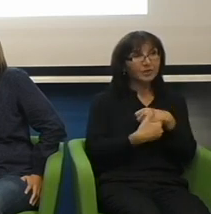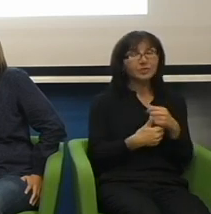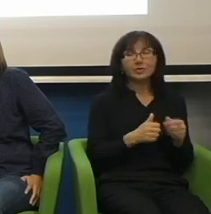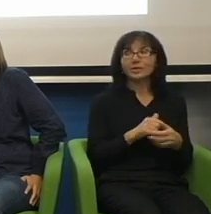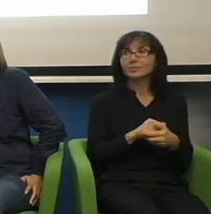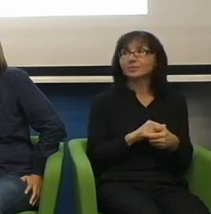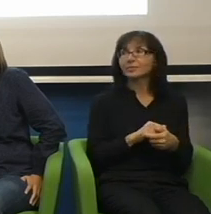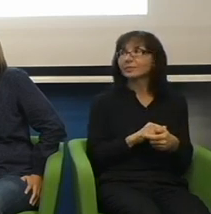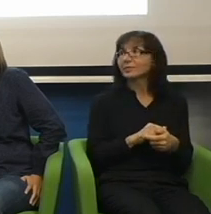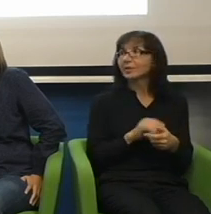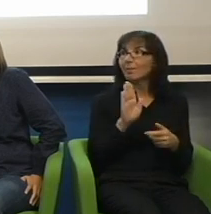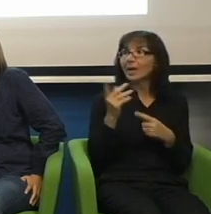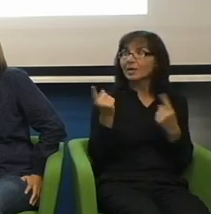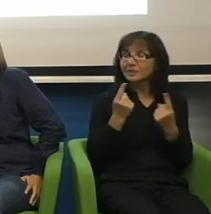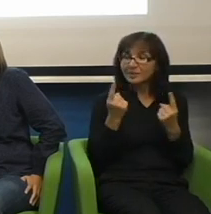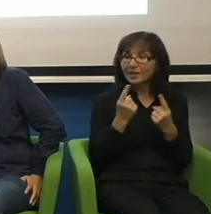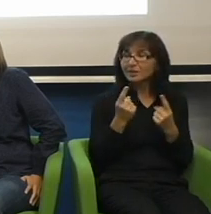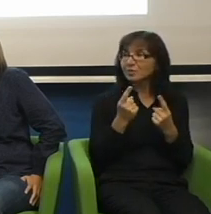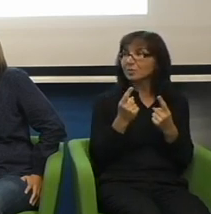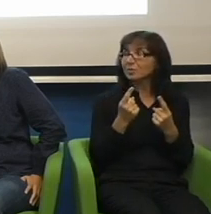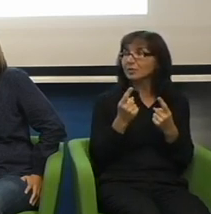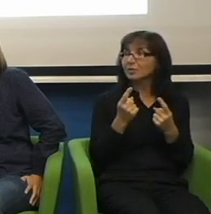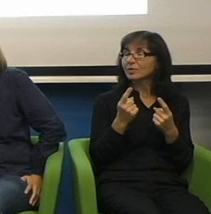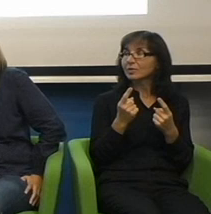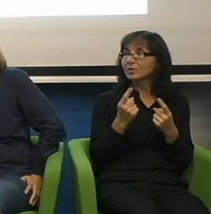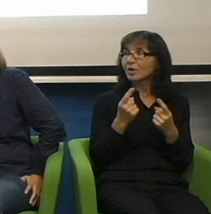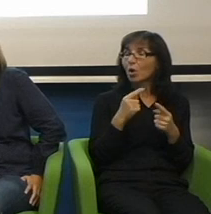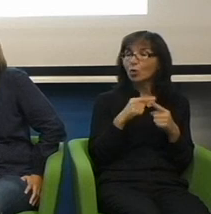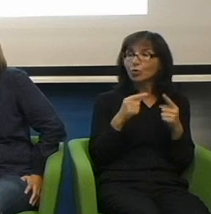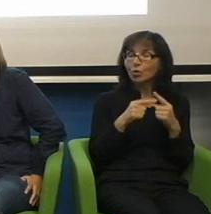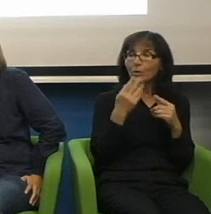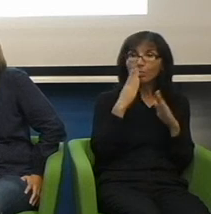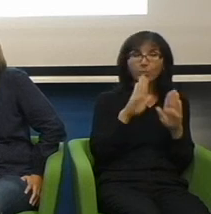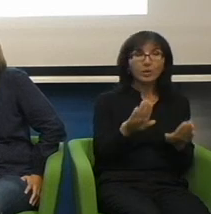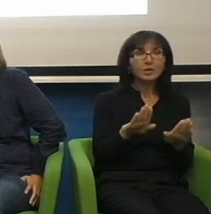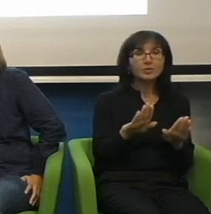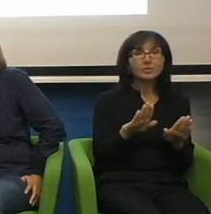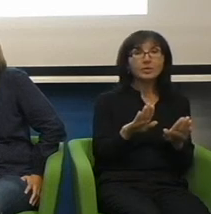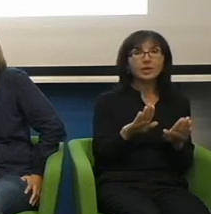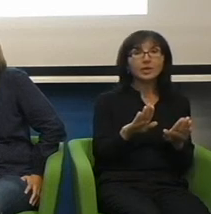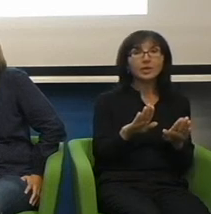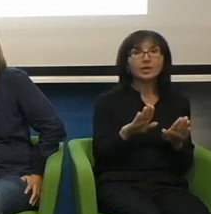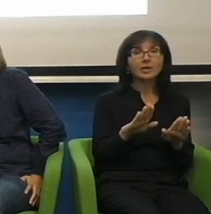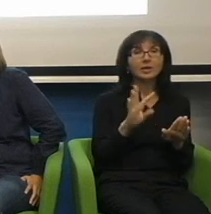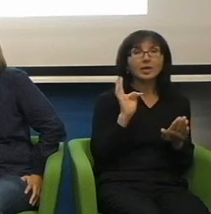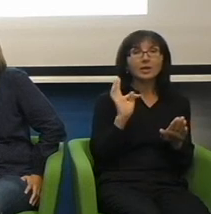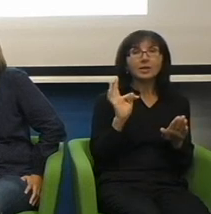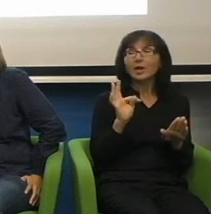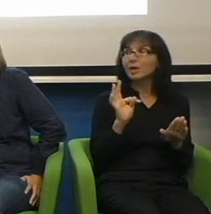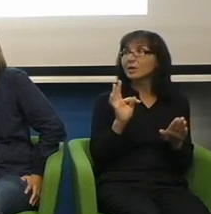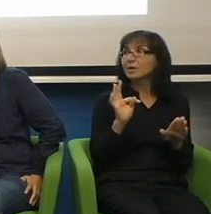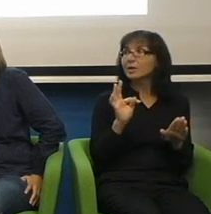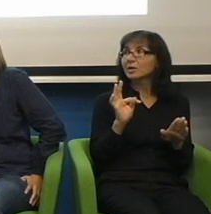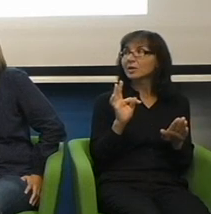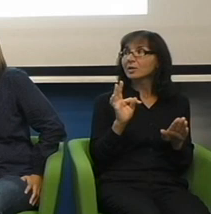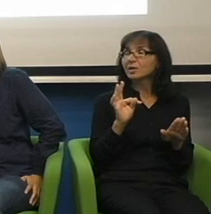Znaczy on ma sens, tylko on ma bardzo dużo sensu, nie? Bo to tak trochę pokazuje jej taką wieczne, może nawet takie